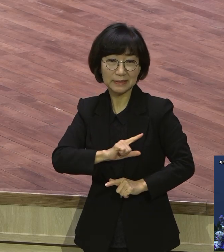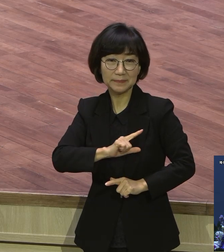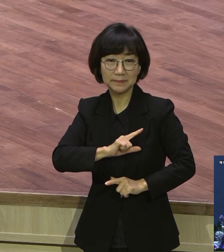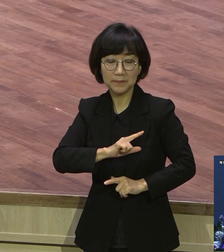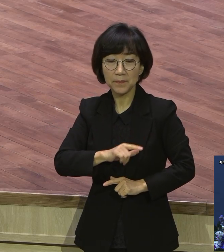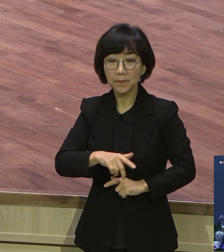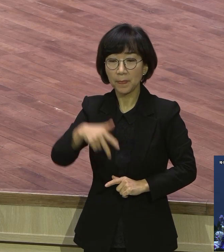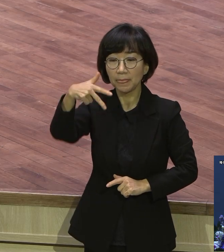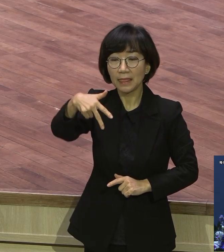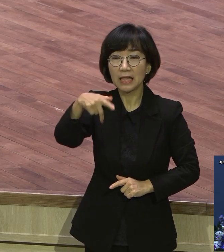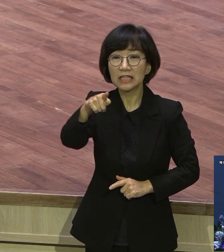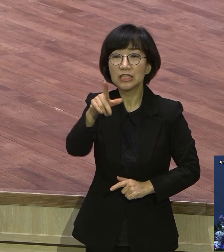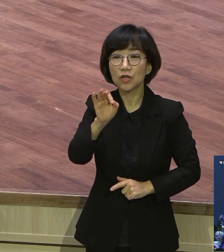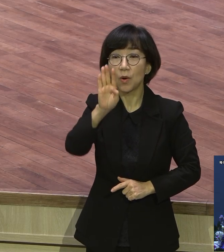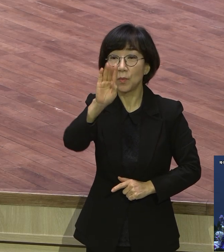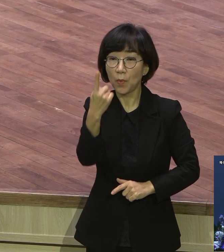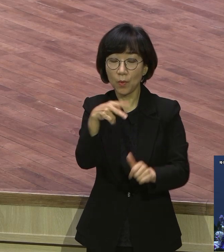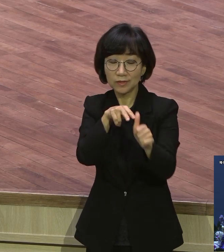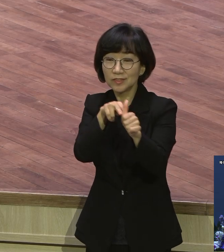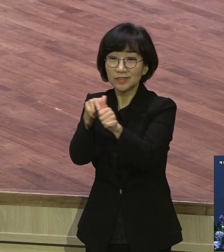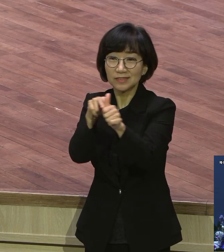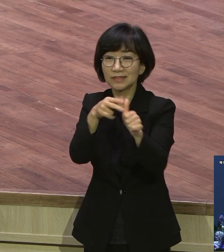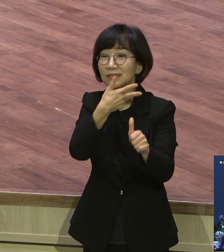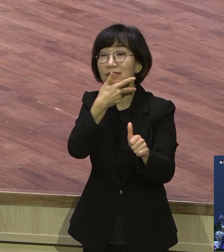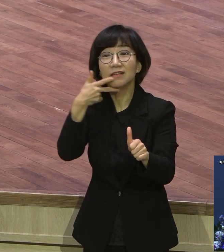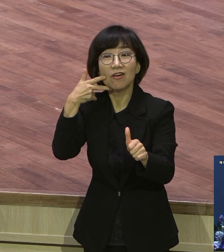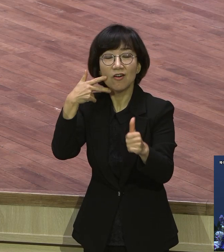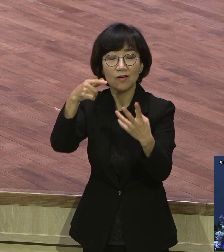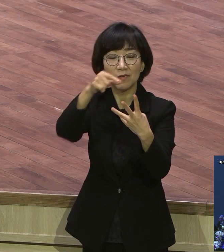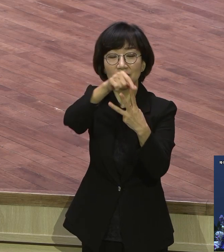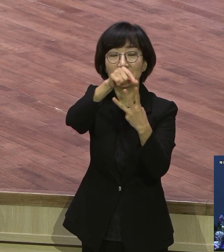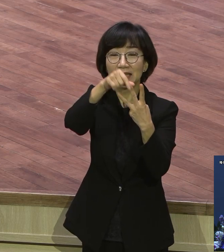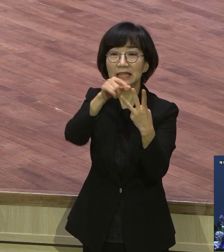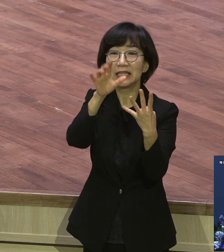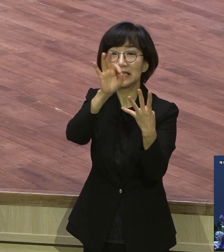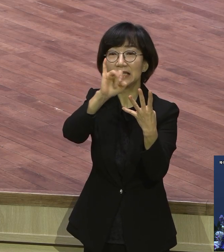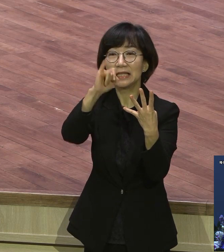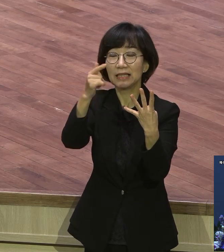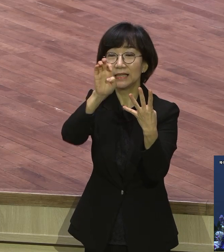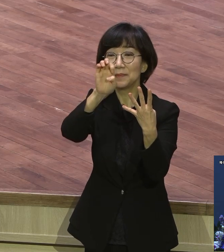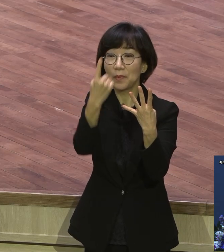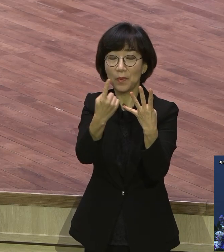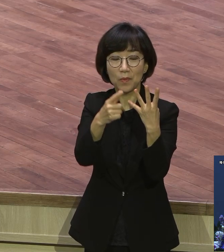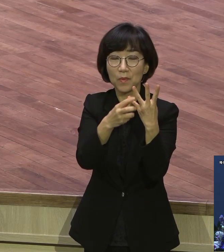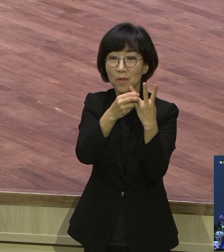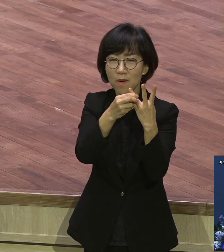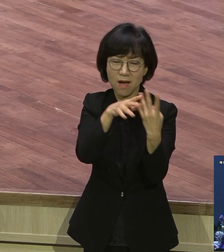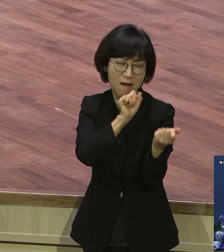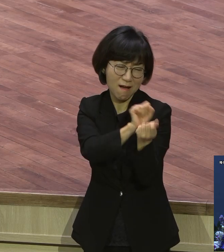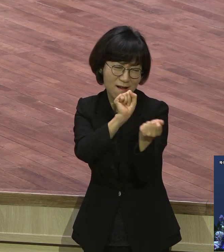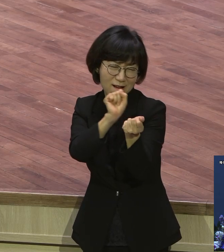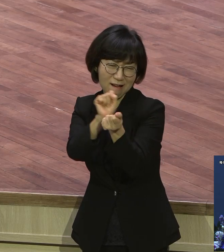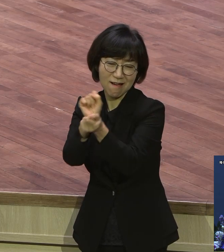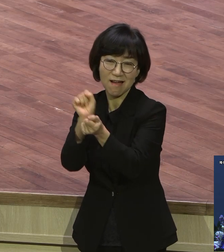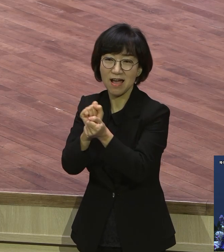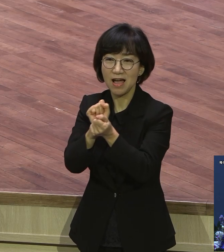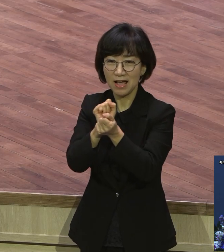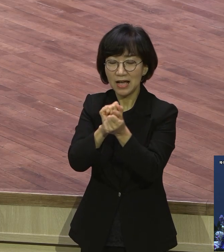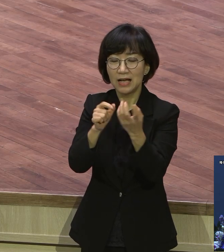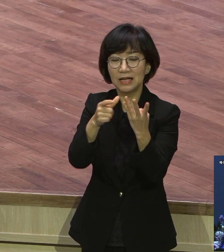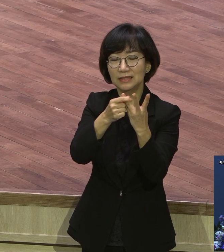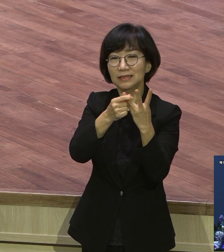정보를 인포메이션이라고 하지 않습니까 인포메이션과 전염병을 의미하는 에페데믹의 합성어예요 합성어